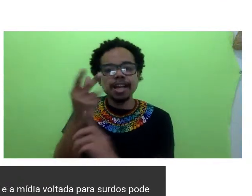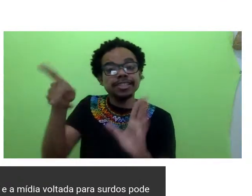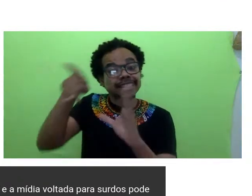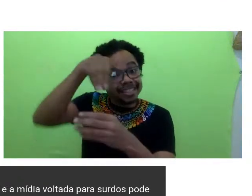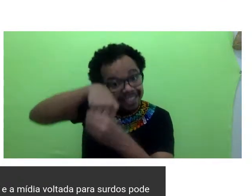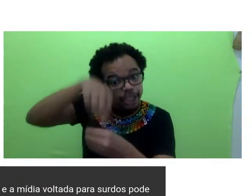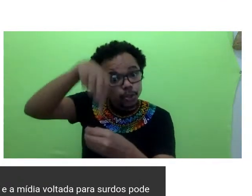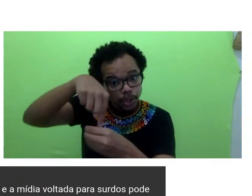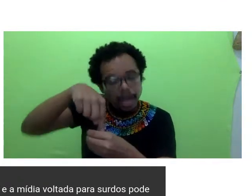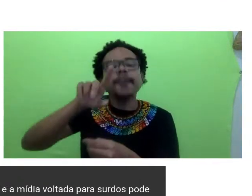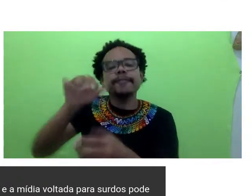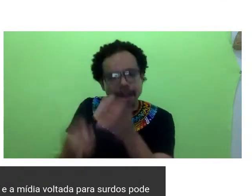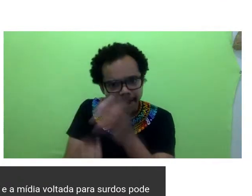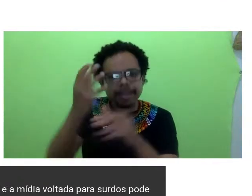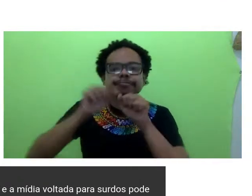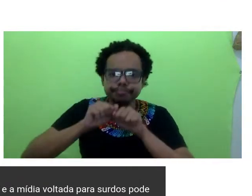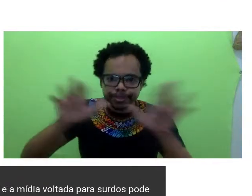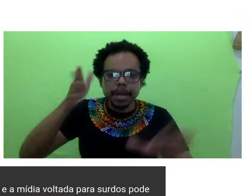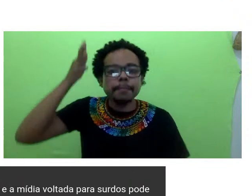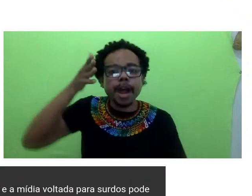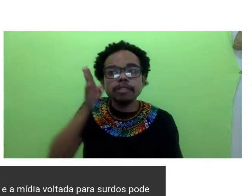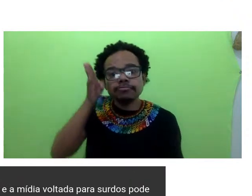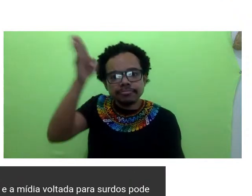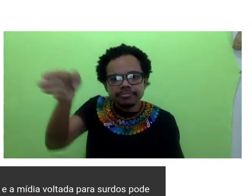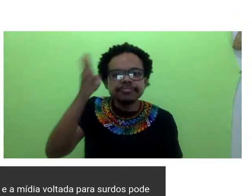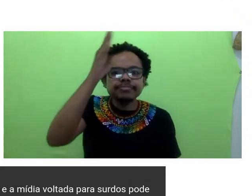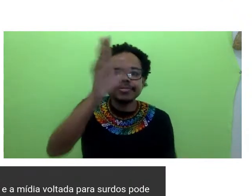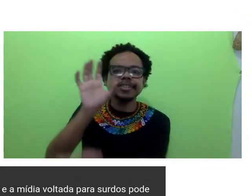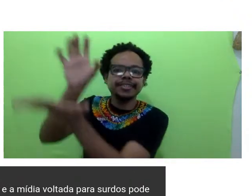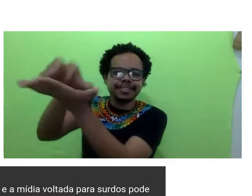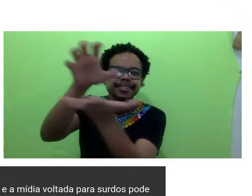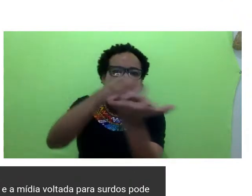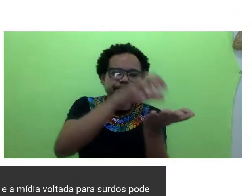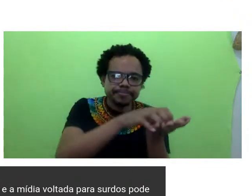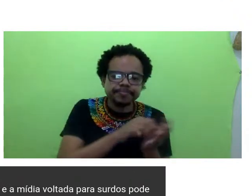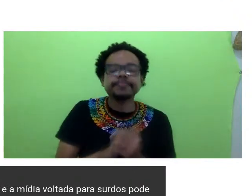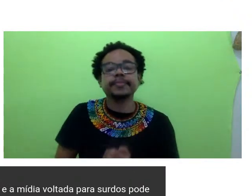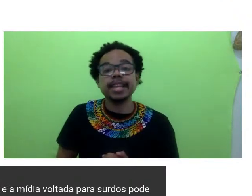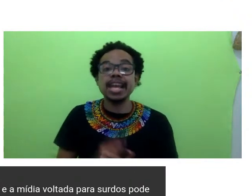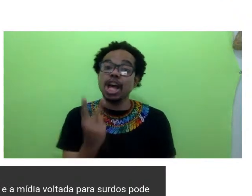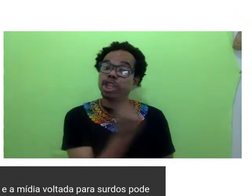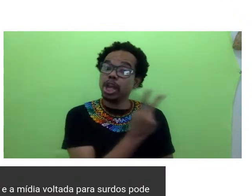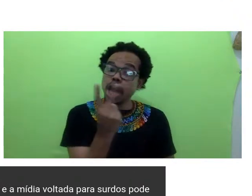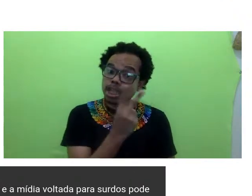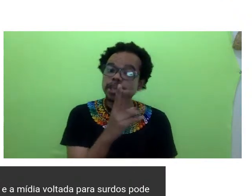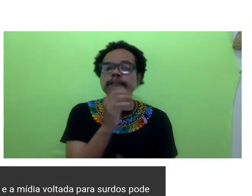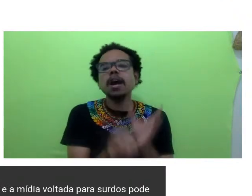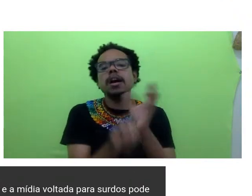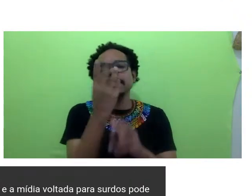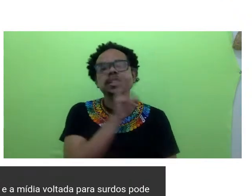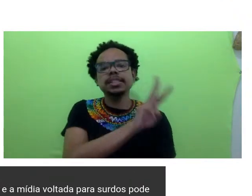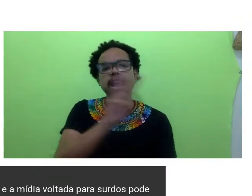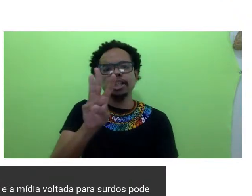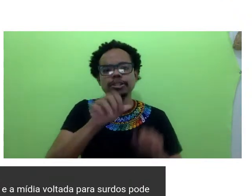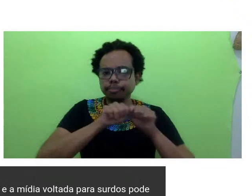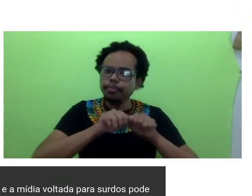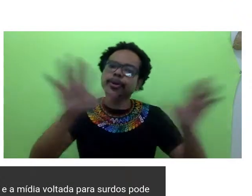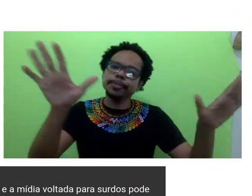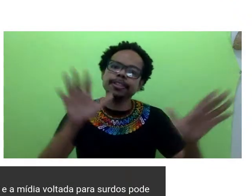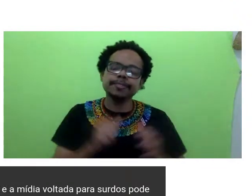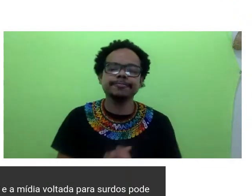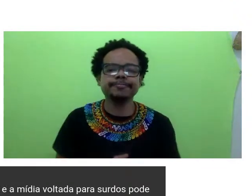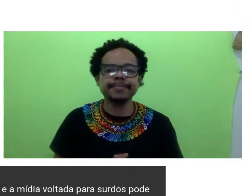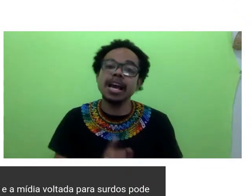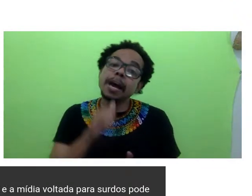para estar assim ponderando na sociedade e a arte é um recurso cujo é um indivíduo da confusão de água e